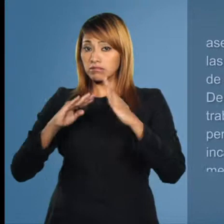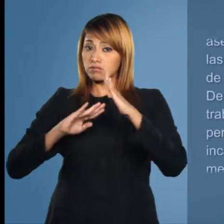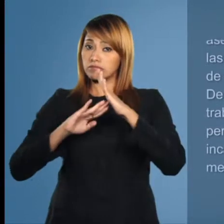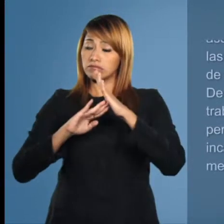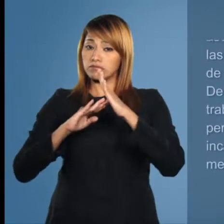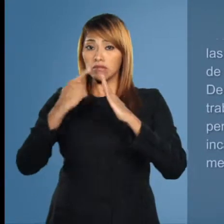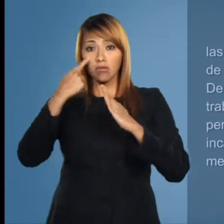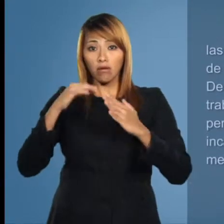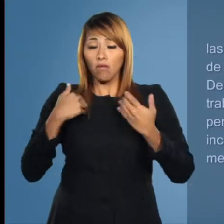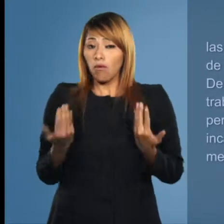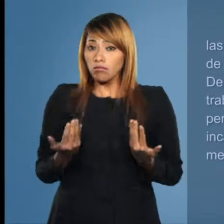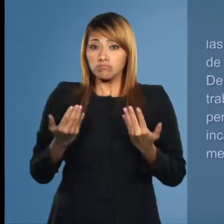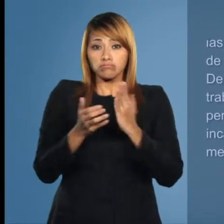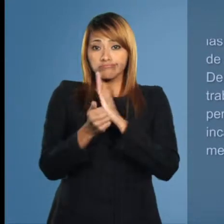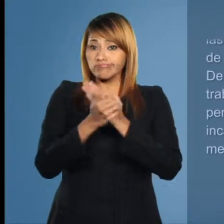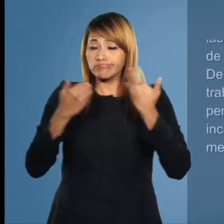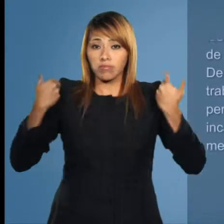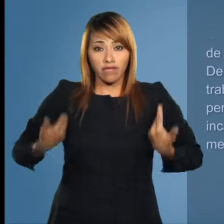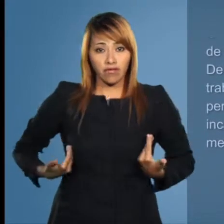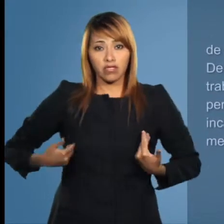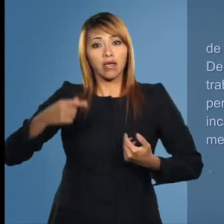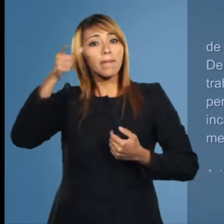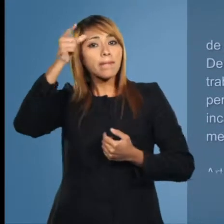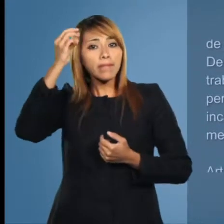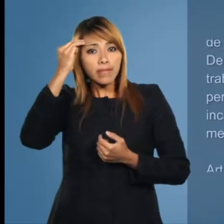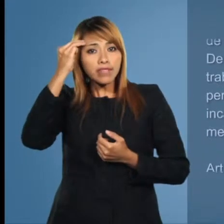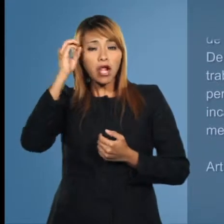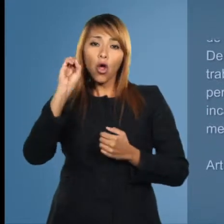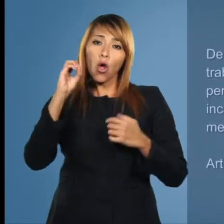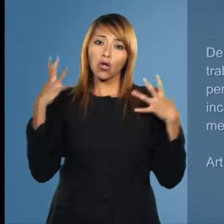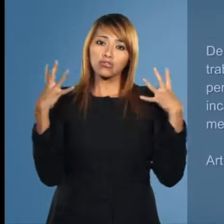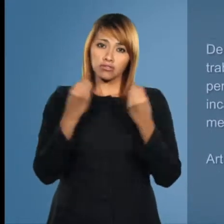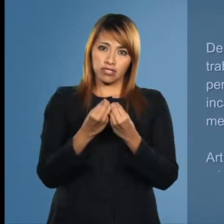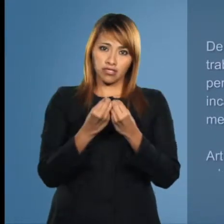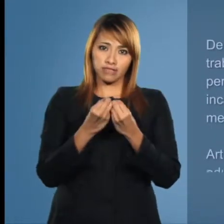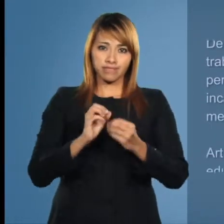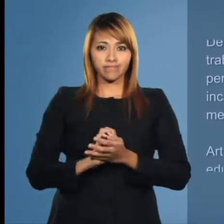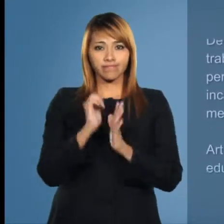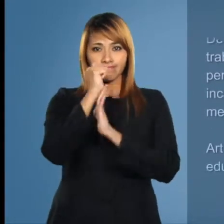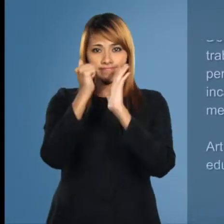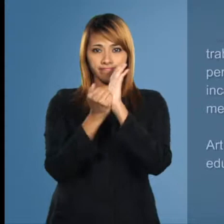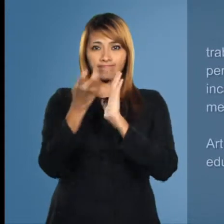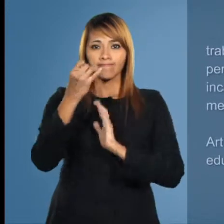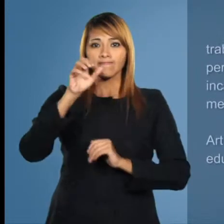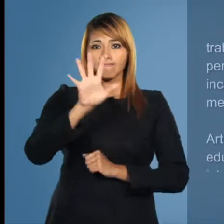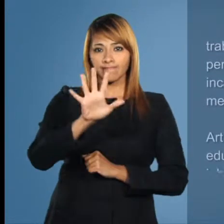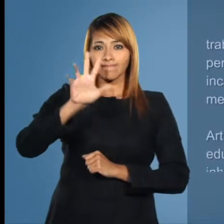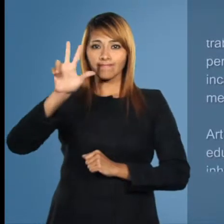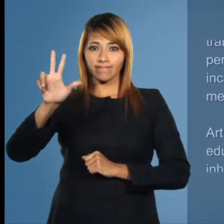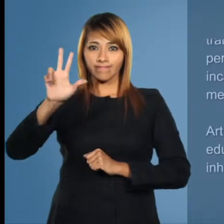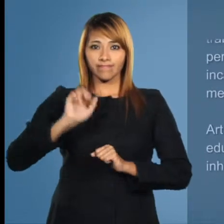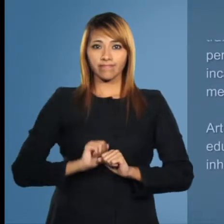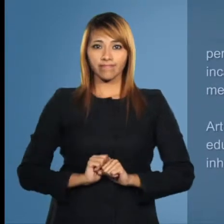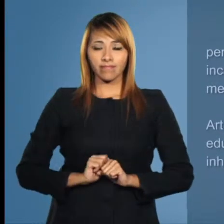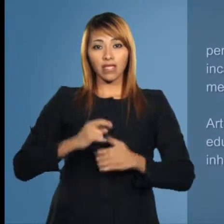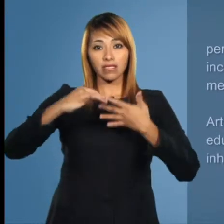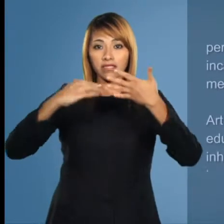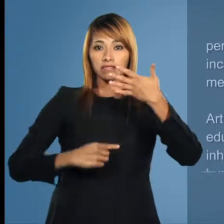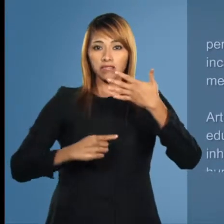o incapacidades físicas, mentales o sociales. Artículo 53. El derecho a la educación